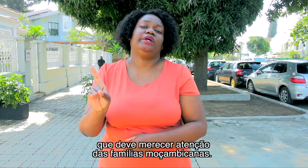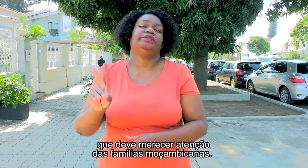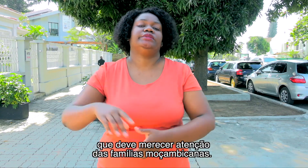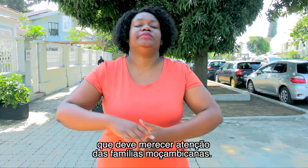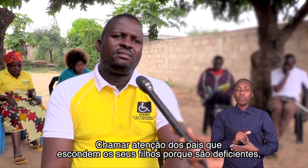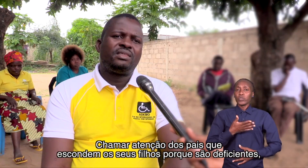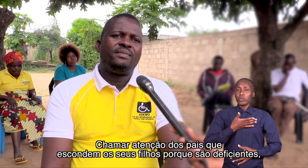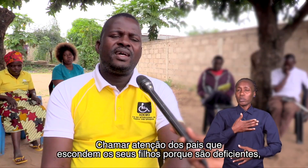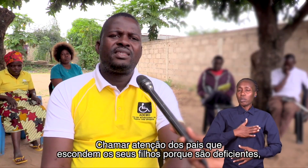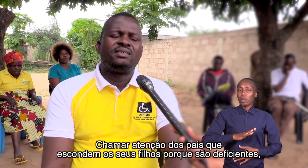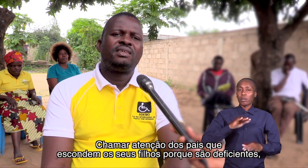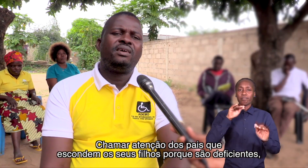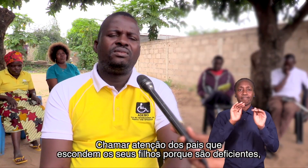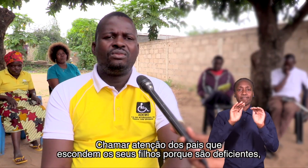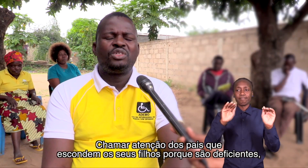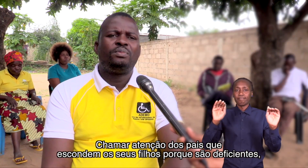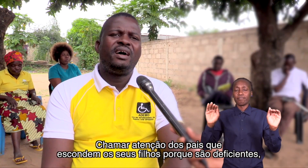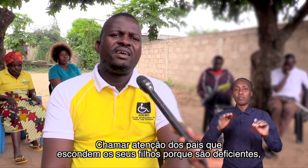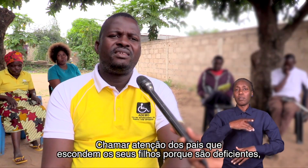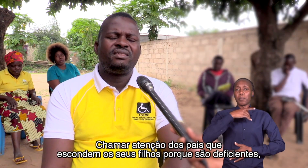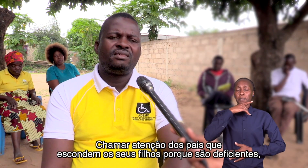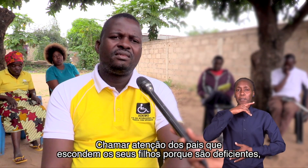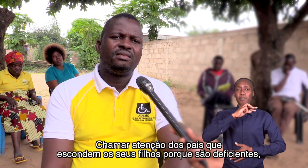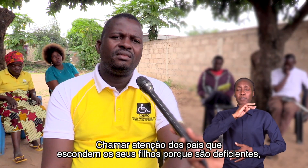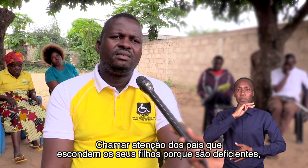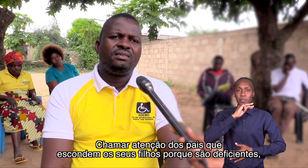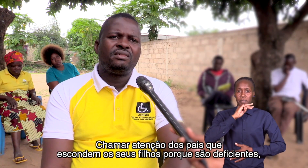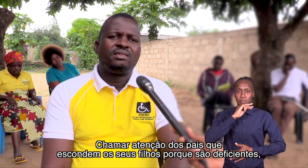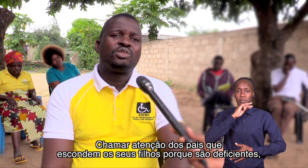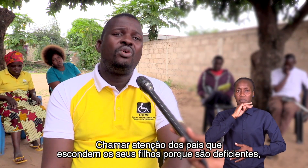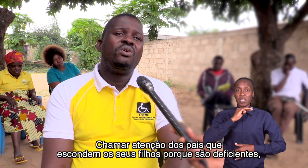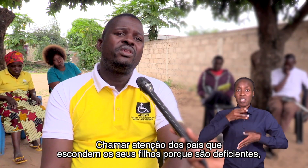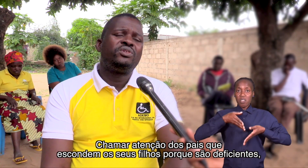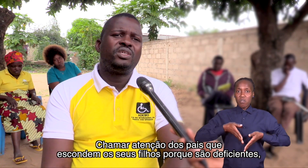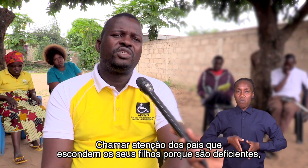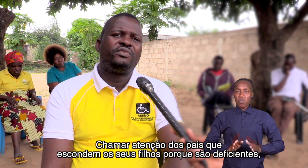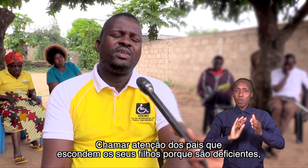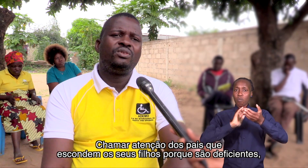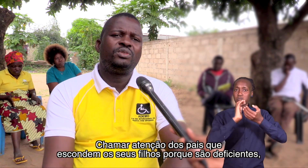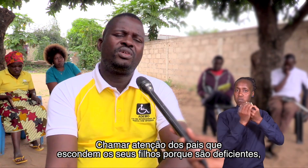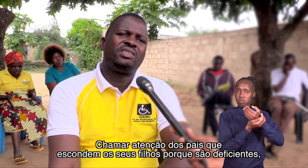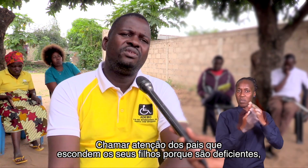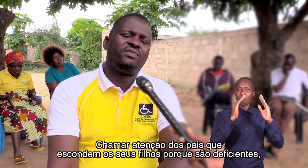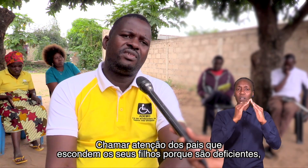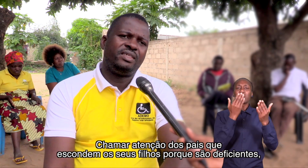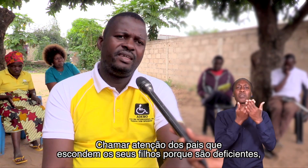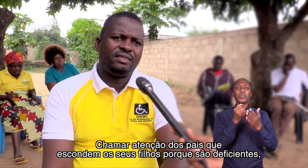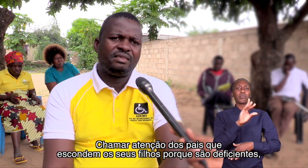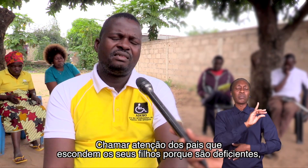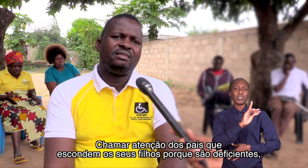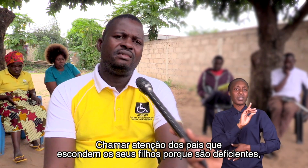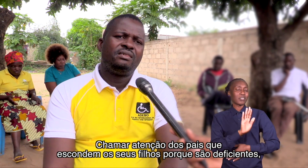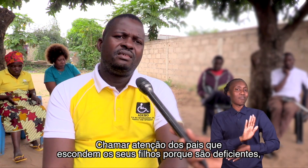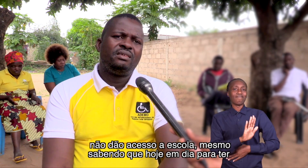moçambicanas. Chamar a atenção dos pais que escondem os seus filhos porque são